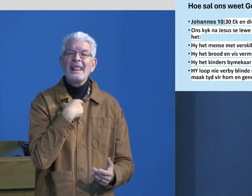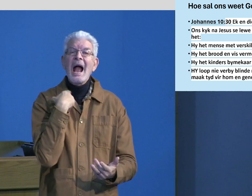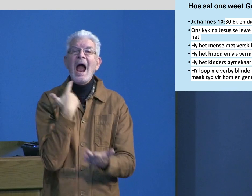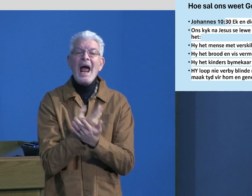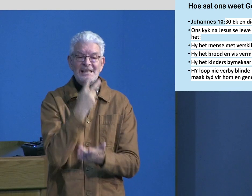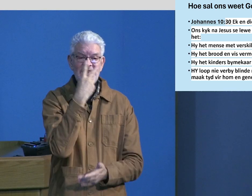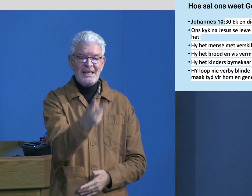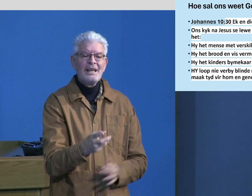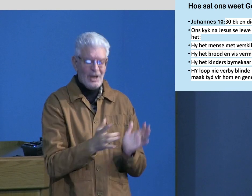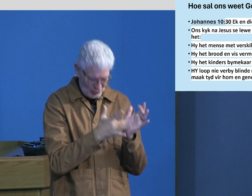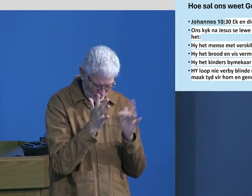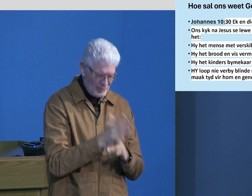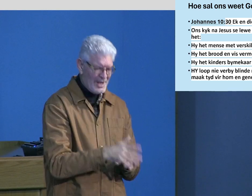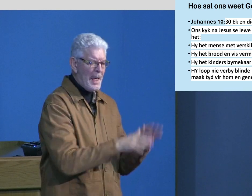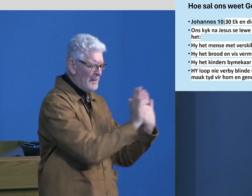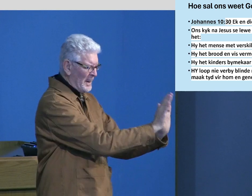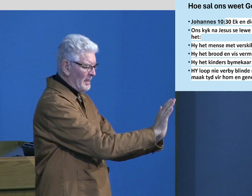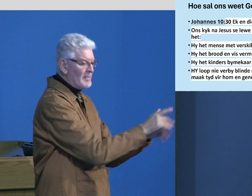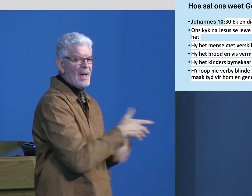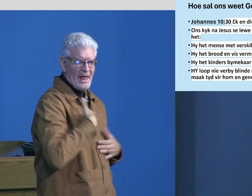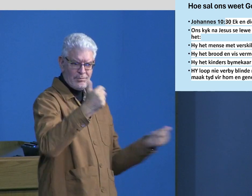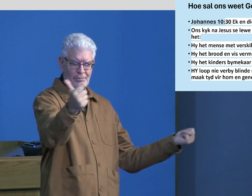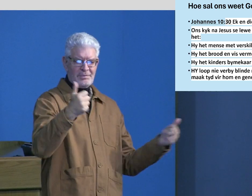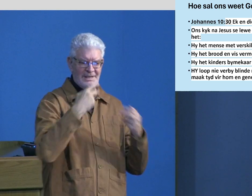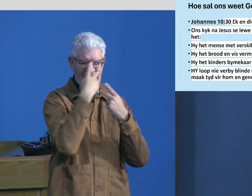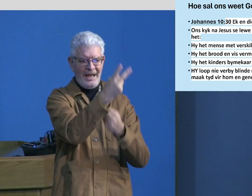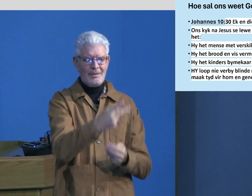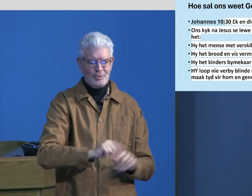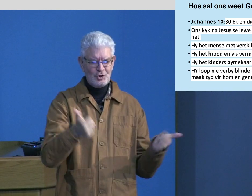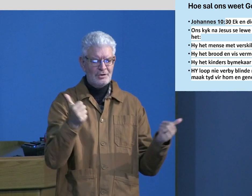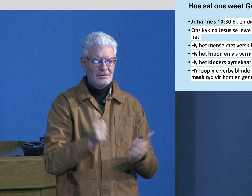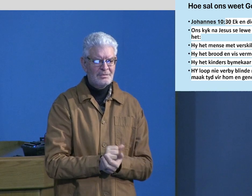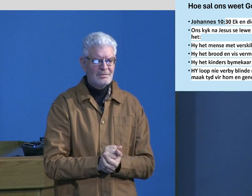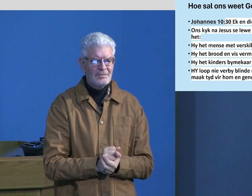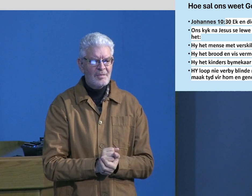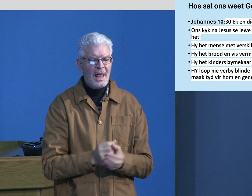doen, sodat ek kan sien? Jesus het gebid en hy het gesien.